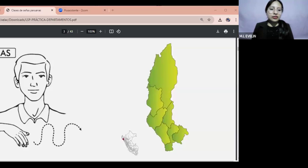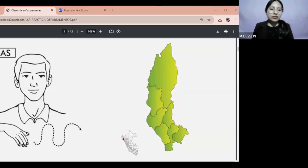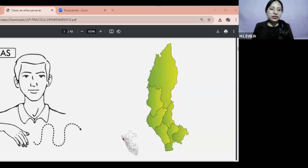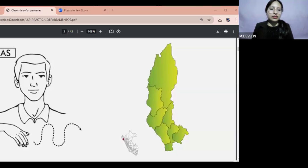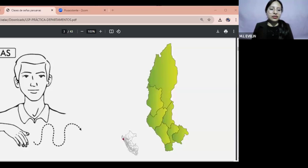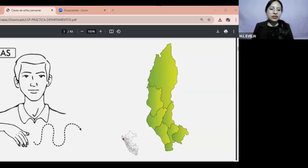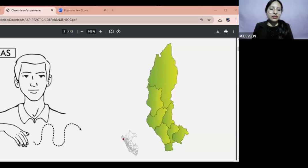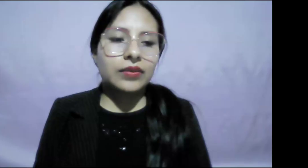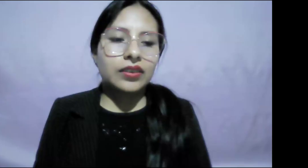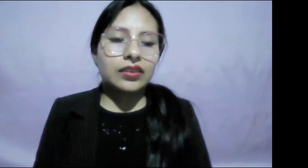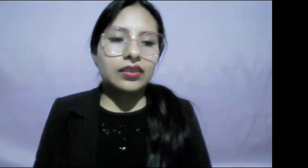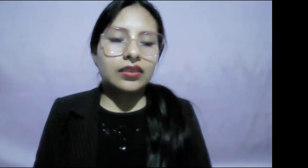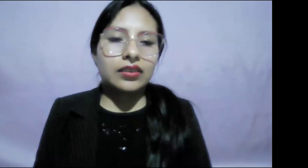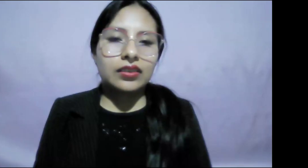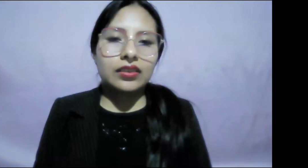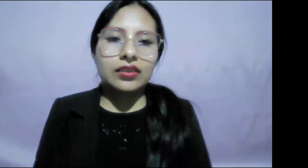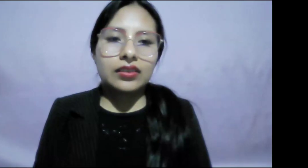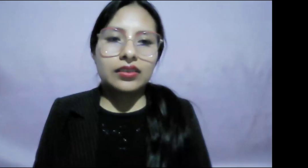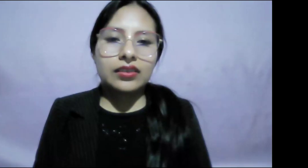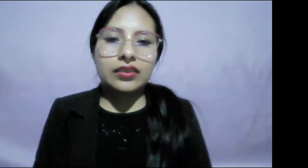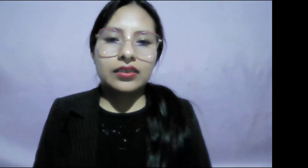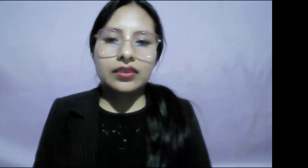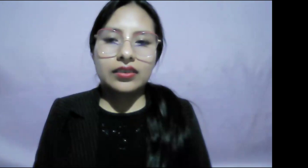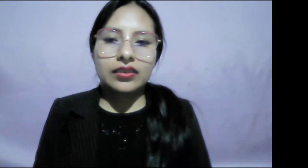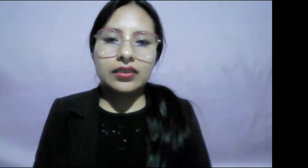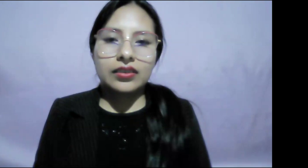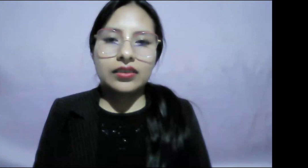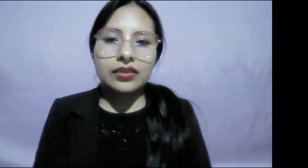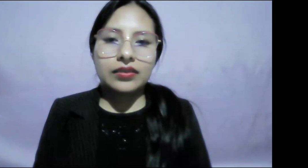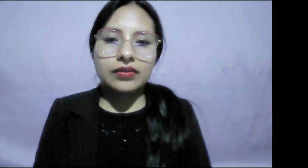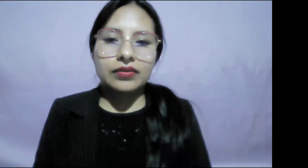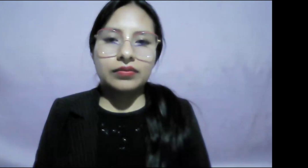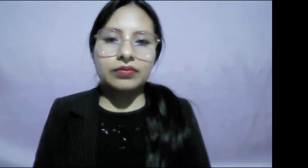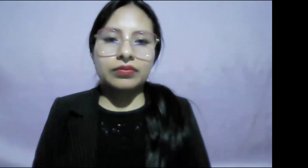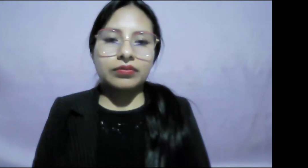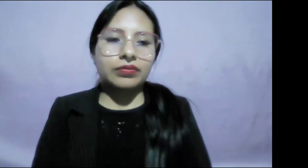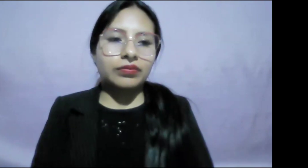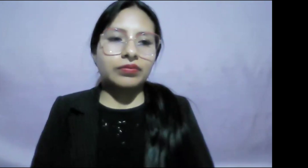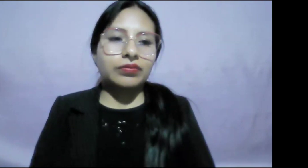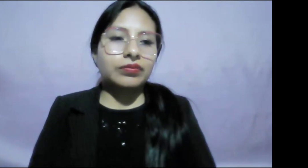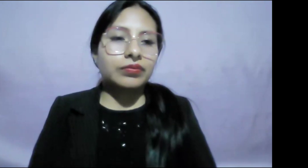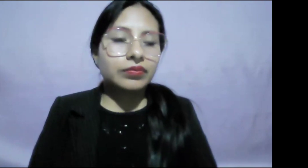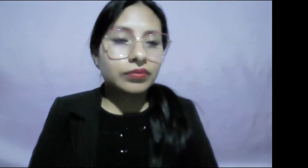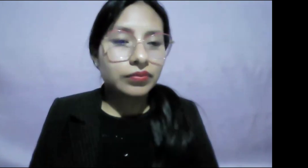Amazonas por el Amazonas vamos con lidz por favor